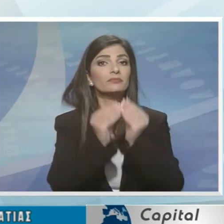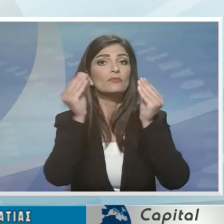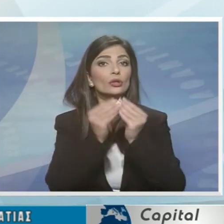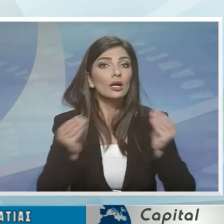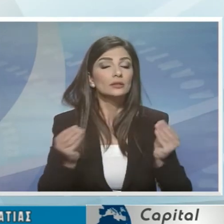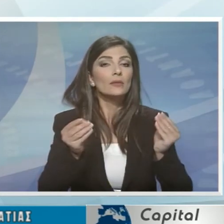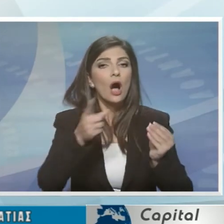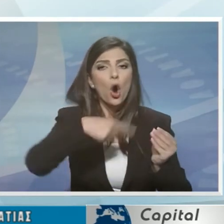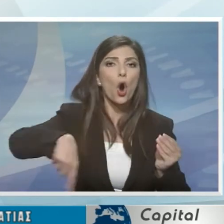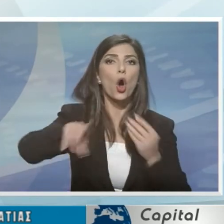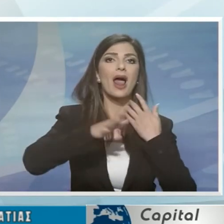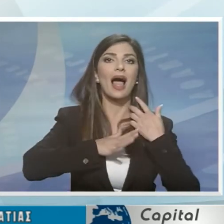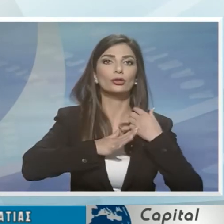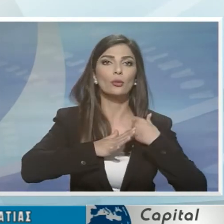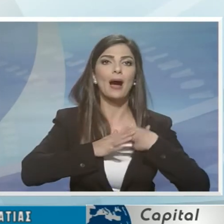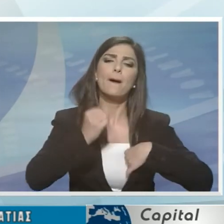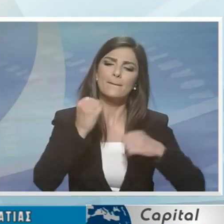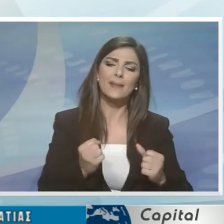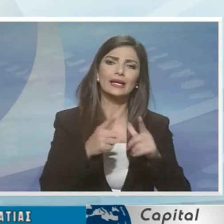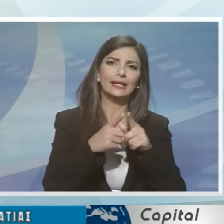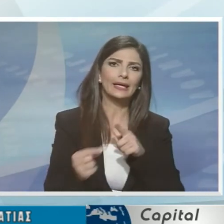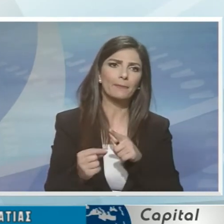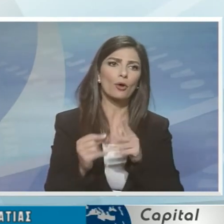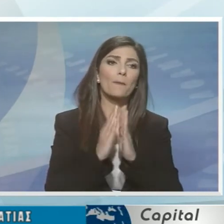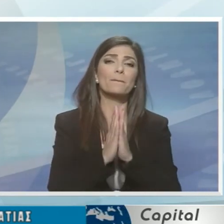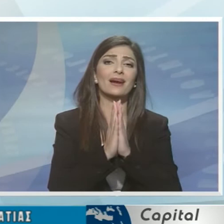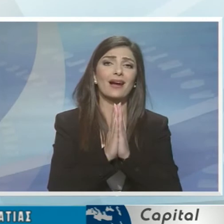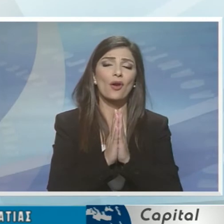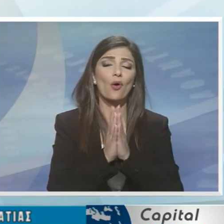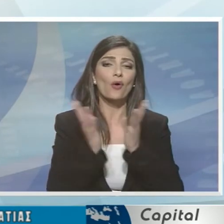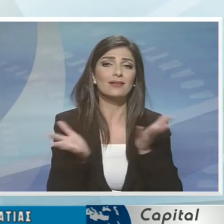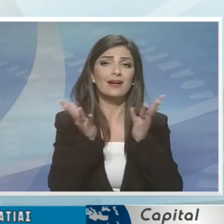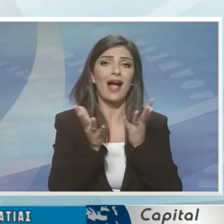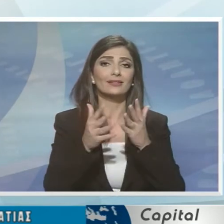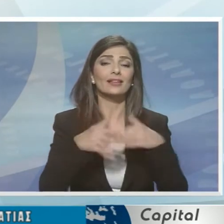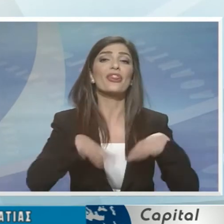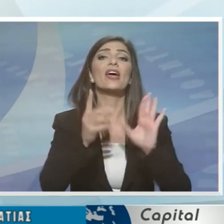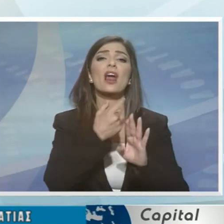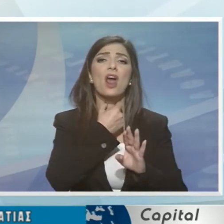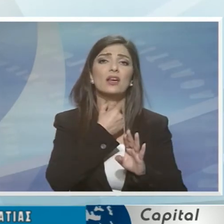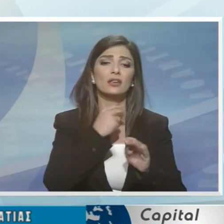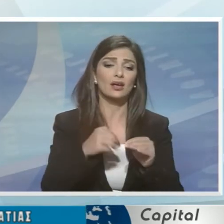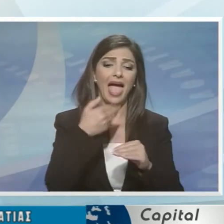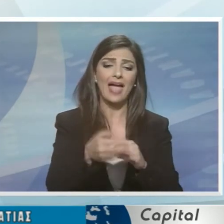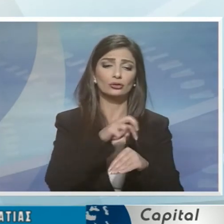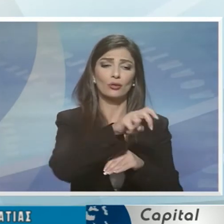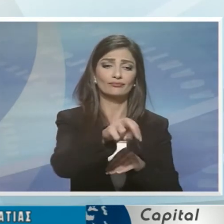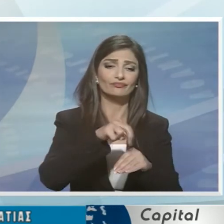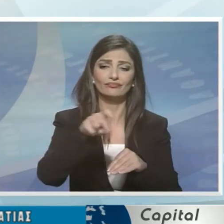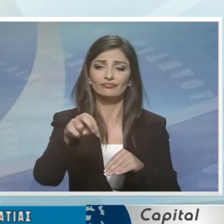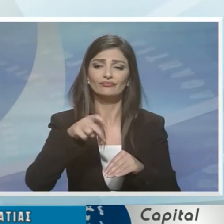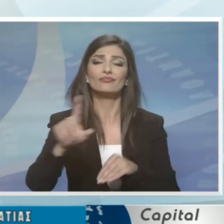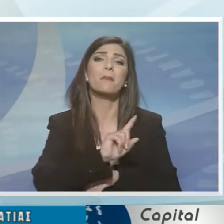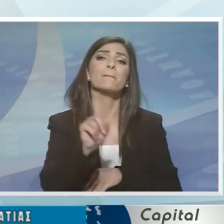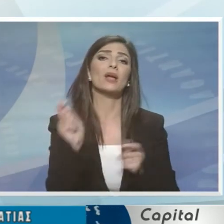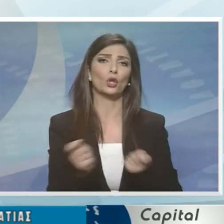Κύπρο, απευθύνω έκκληση όπως αποφύγουν αχρίαστες μετακινήσεις. Με την ίδια ώρα, με πλήρη